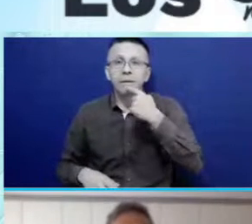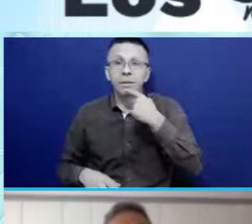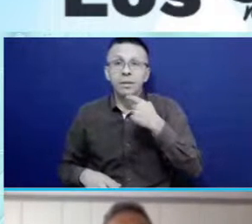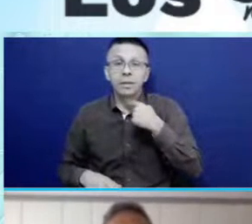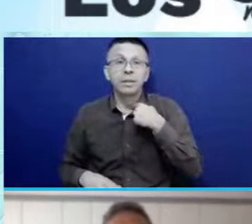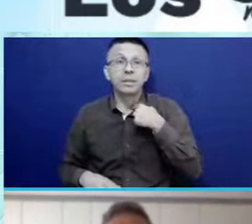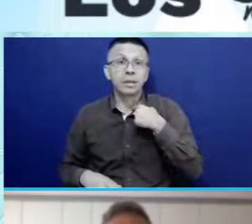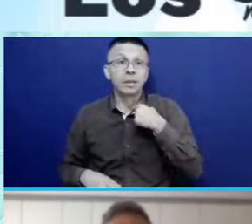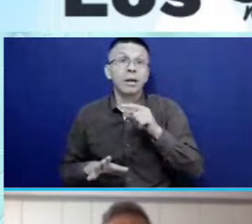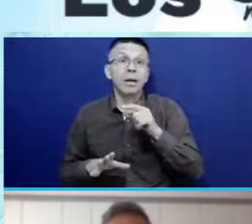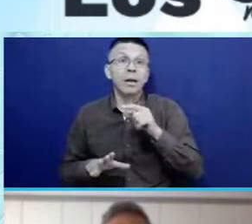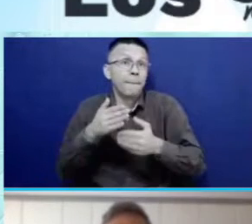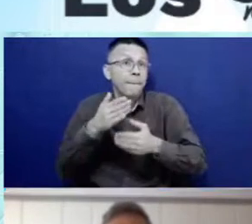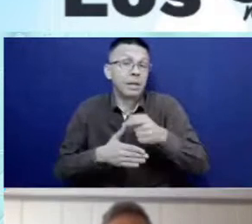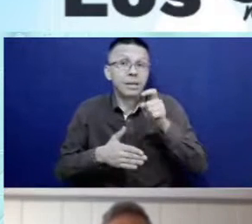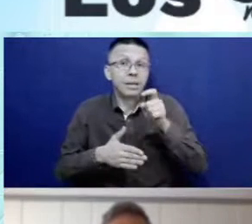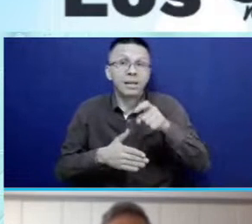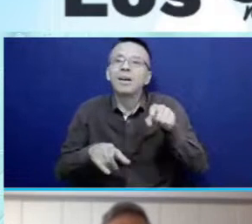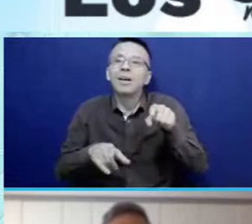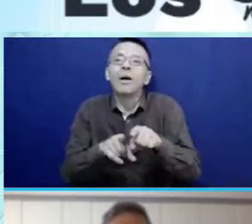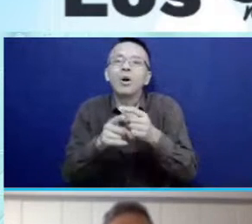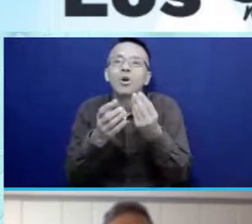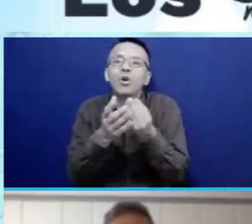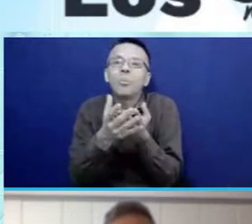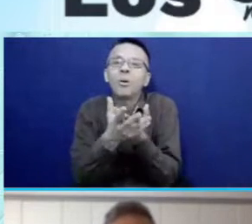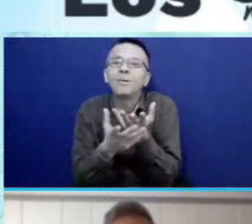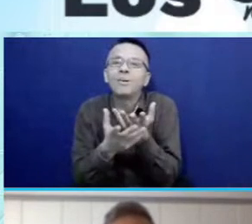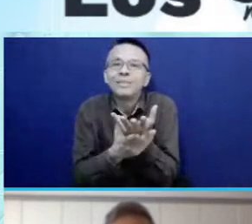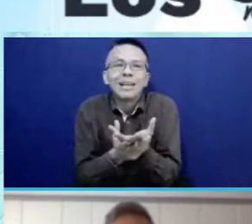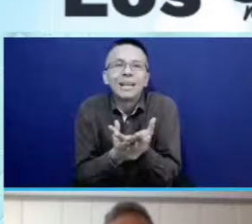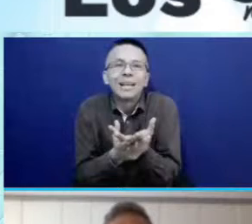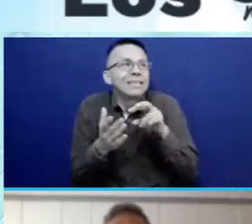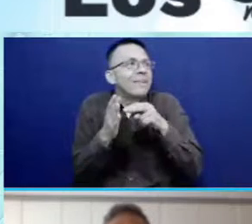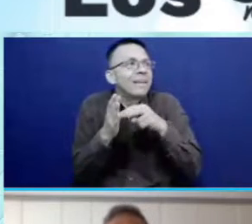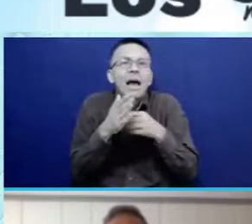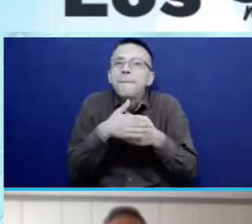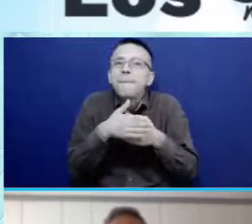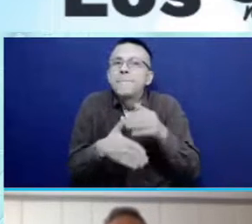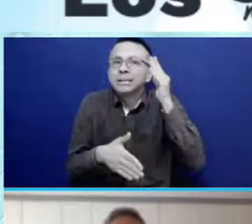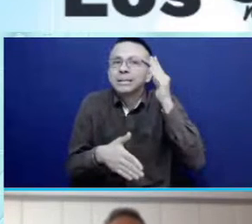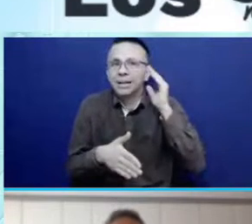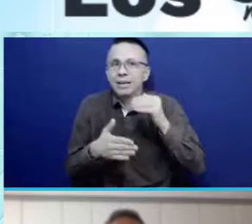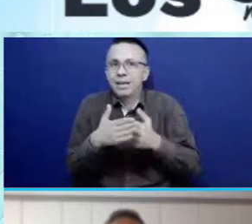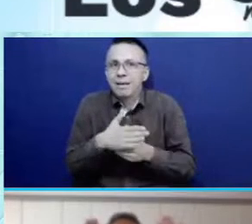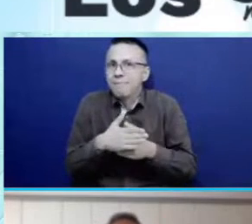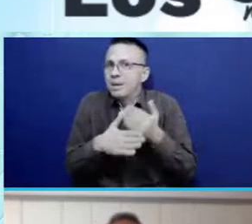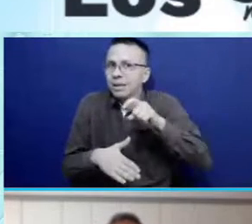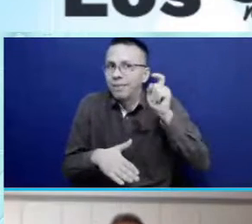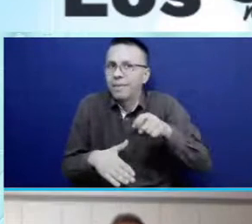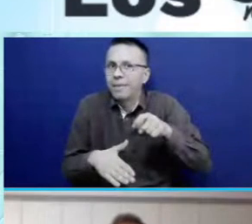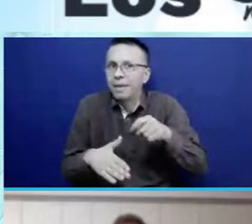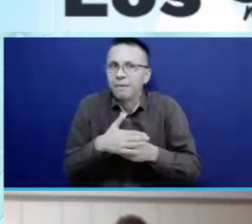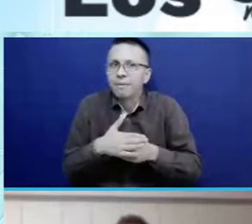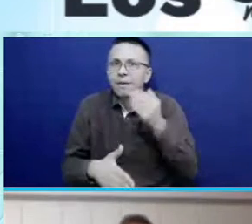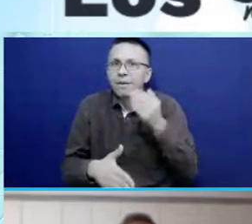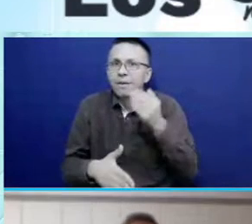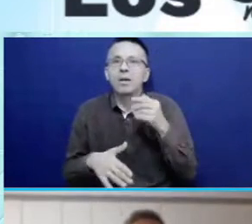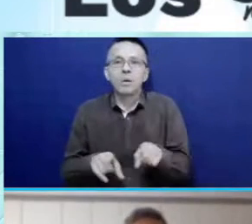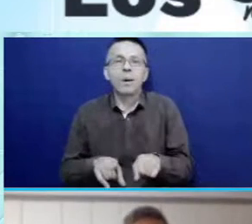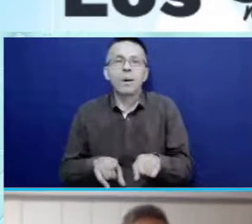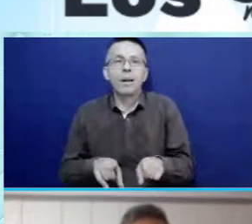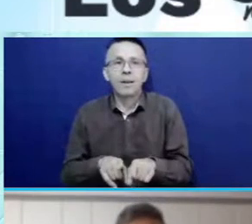arrancar. Es como la consejería presidencial. Teníamos que arrancar, teníamos que armar las